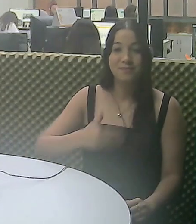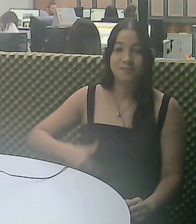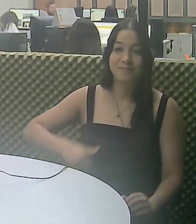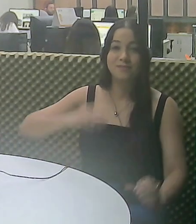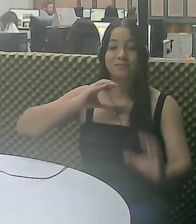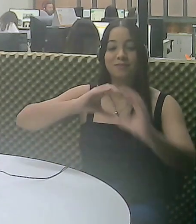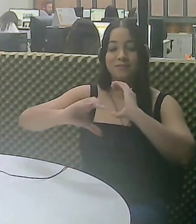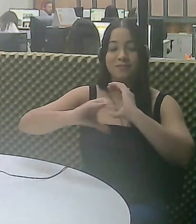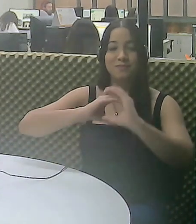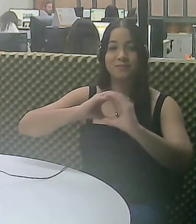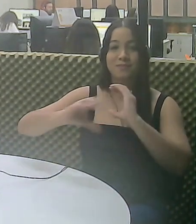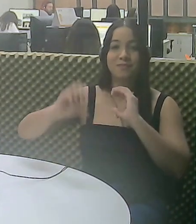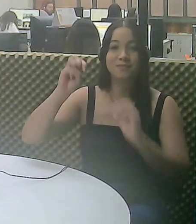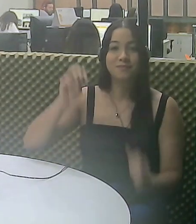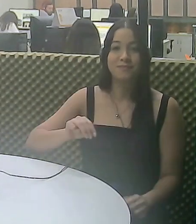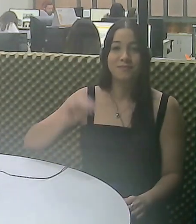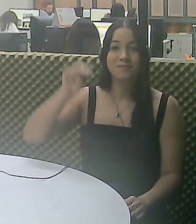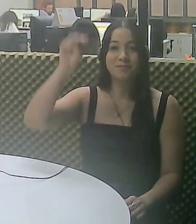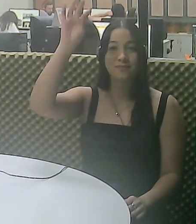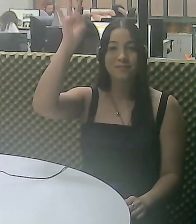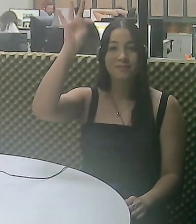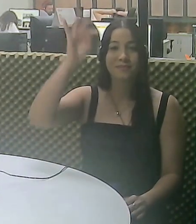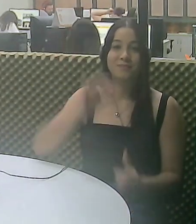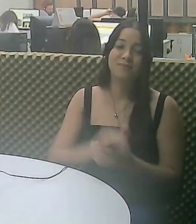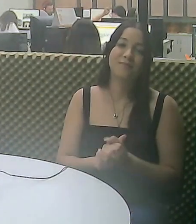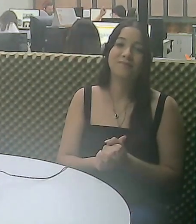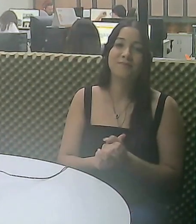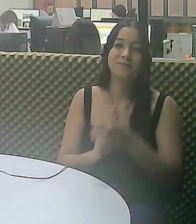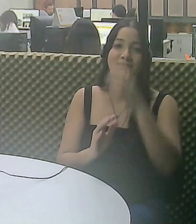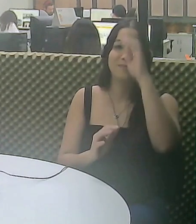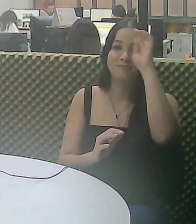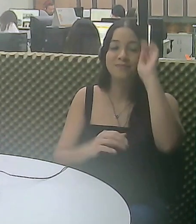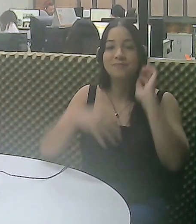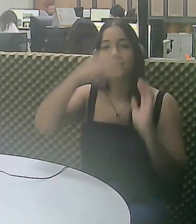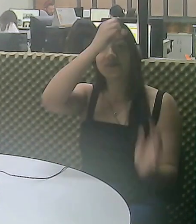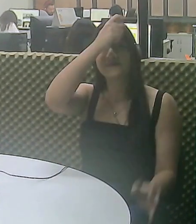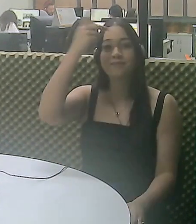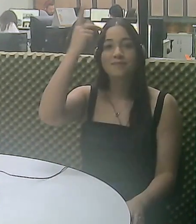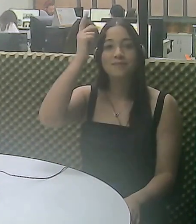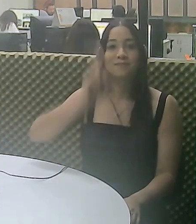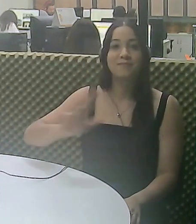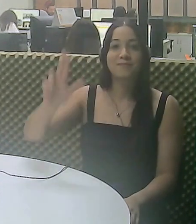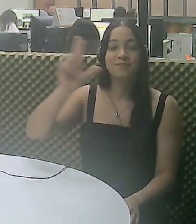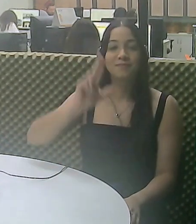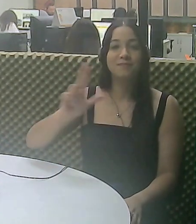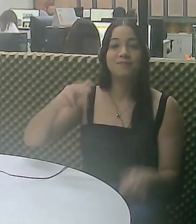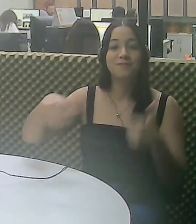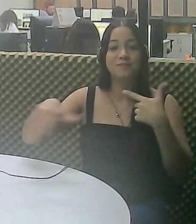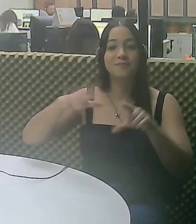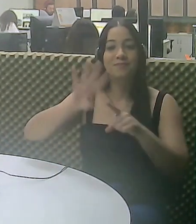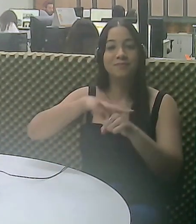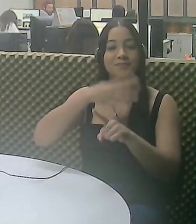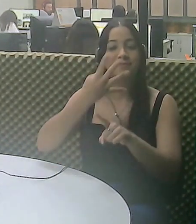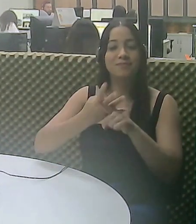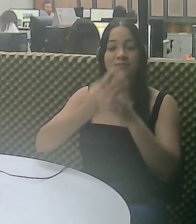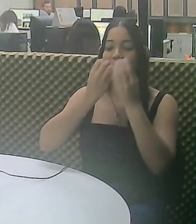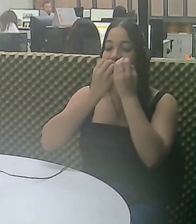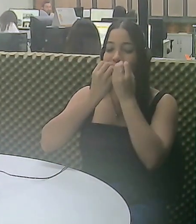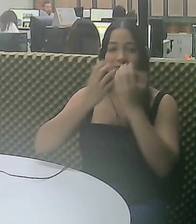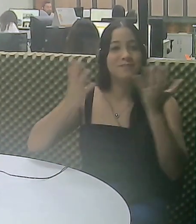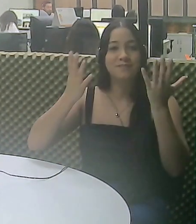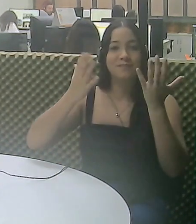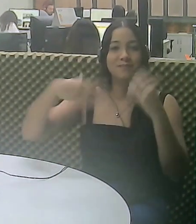Secretário Municipal de Governo e Comunicação, Marco Túlio de Castro Kalimann. Prefeitura de Uberlândia.